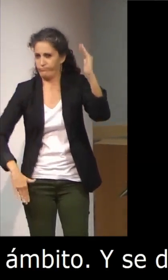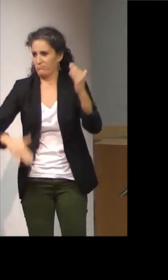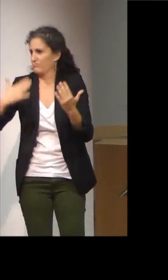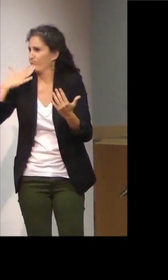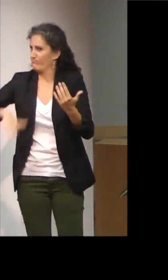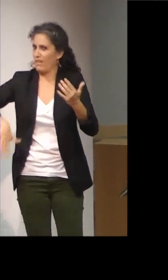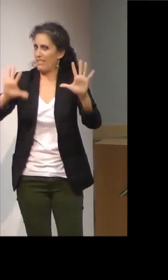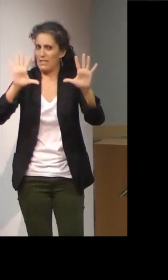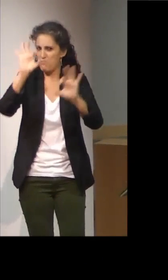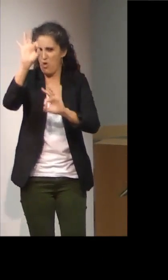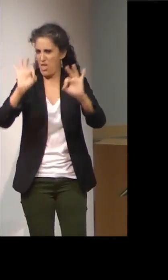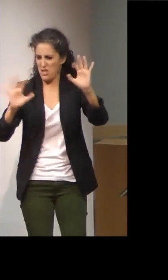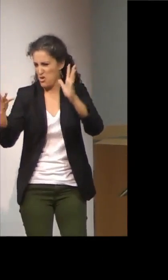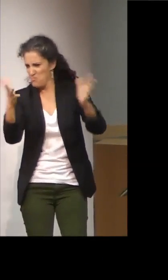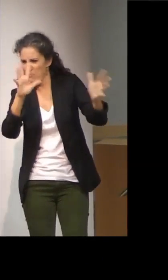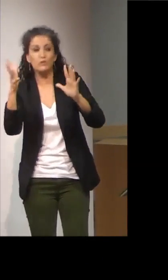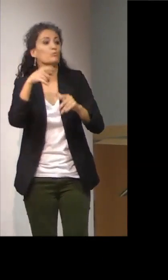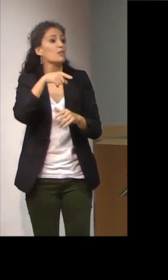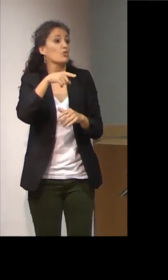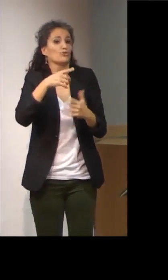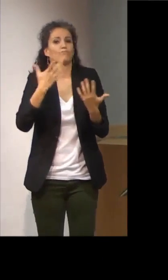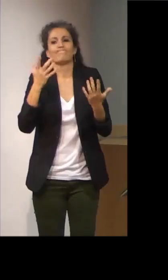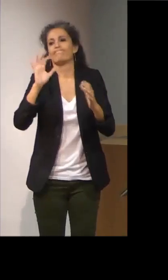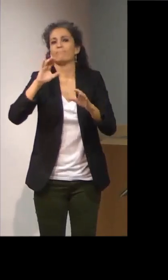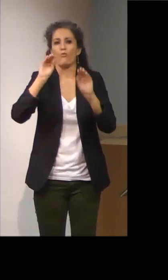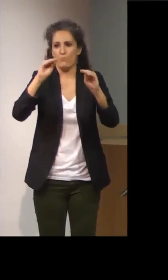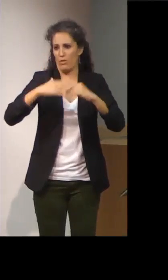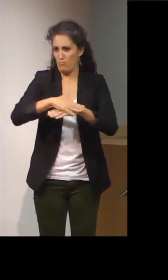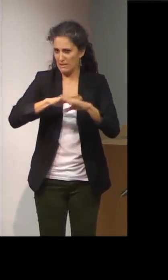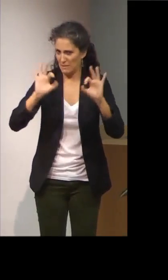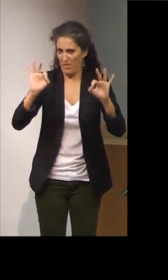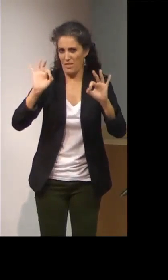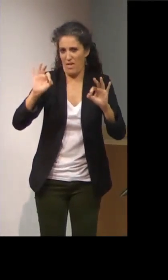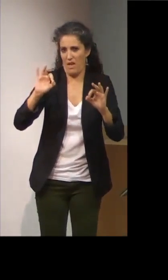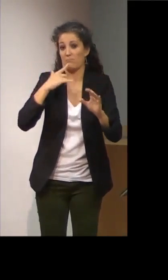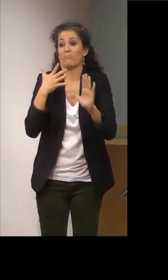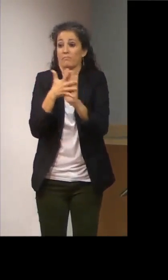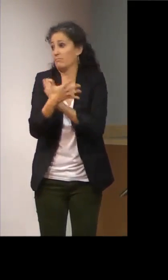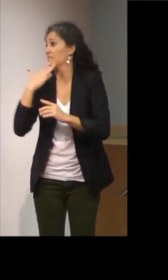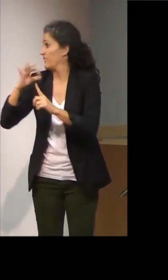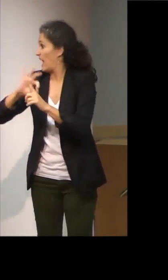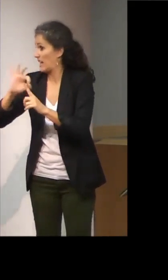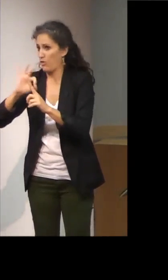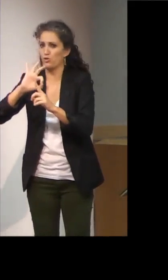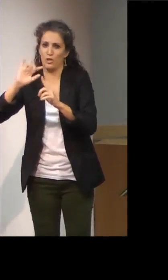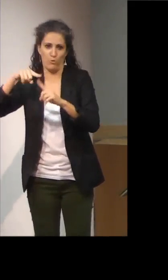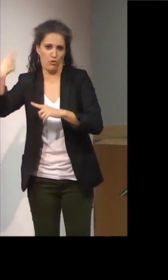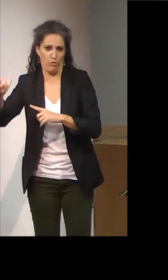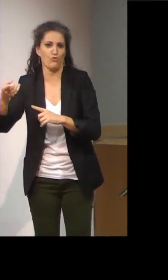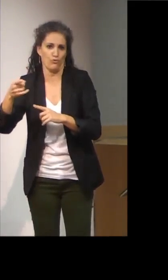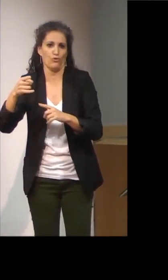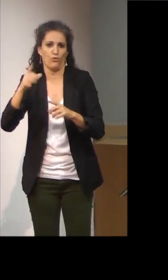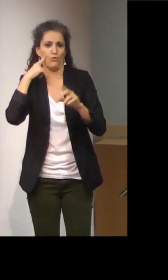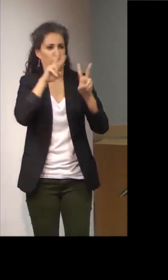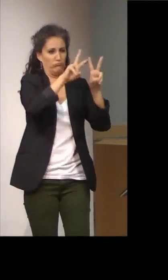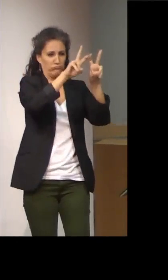europeo esa ese alto porcentaje de actividad académica contrasta significativamente con un bajo porcentaje